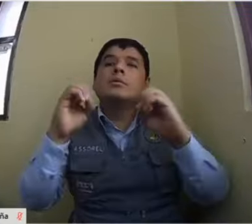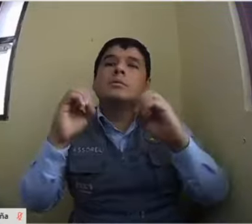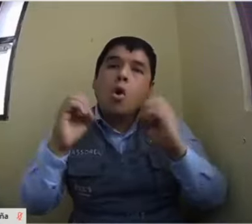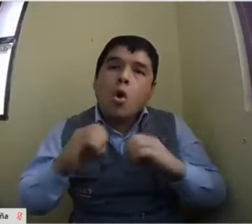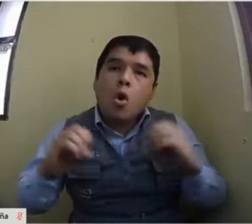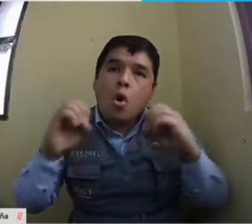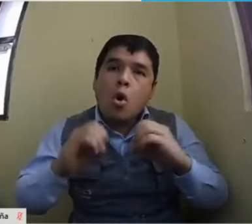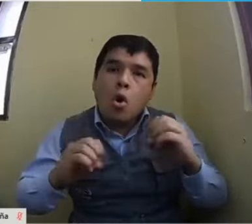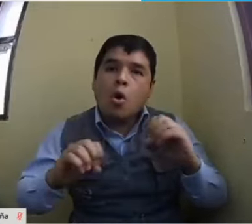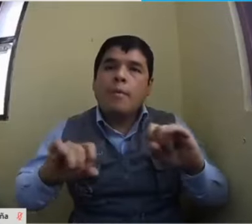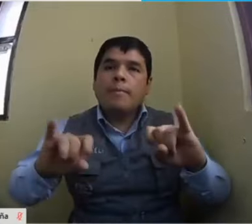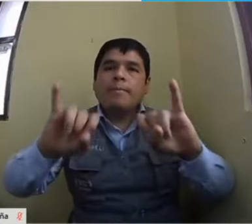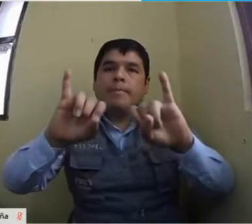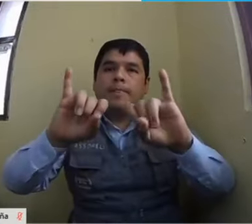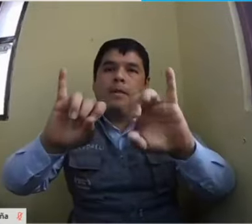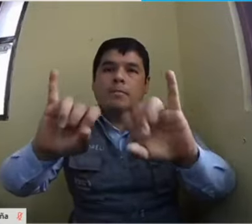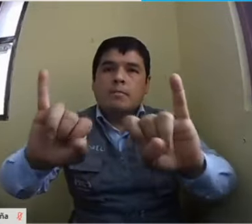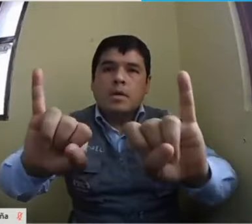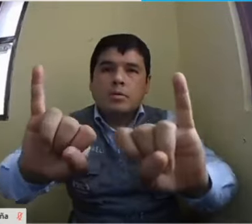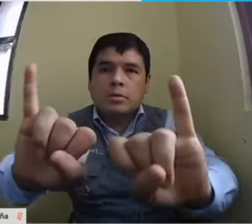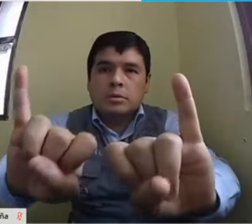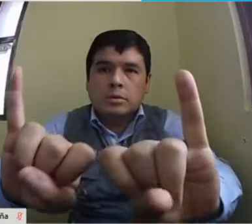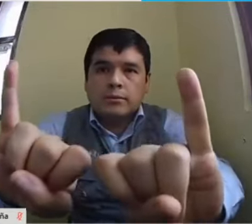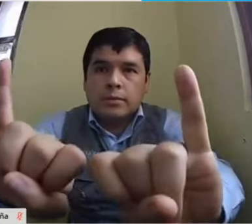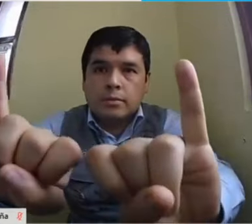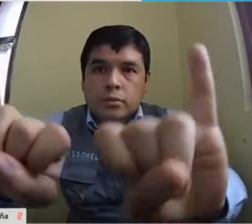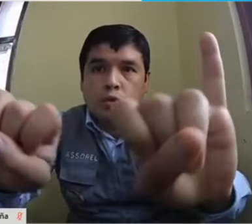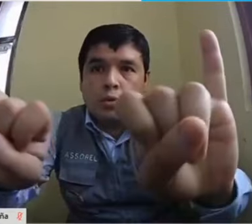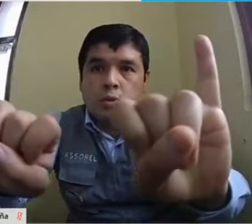pero con todo el puño se dibuja la S. O con